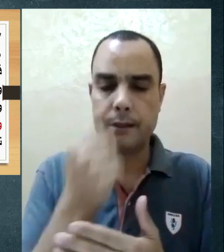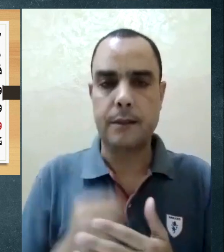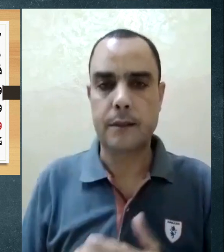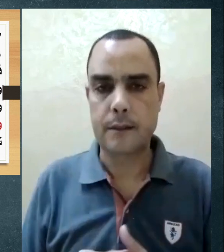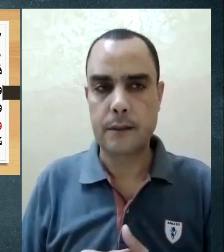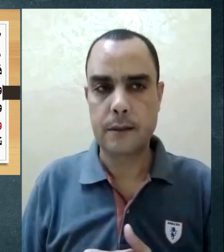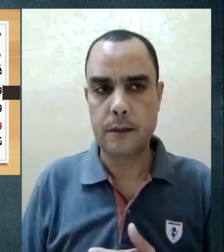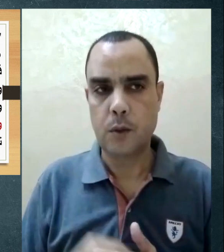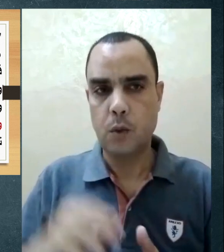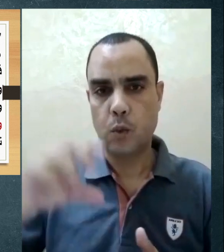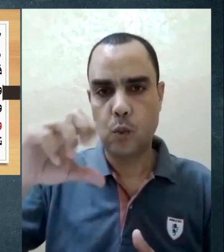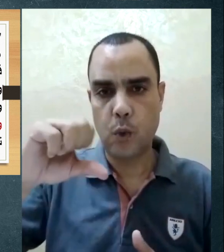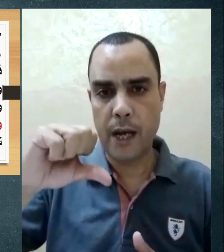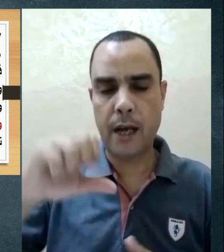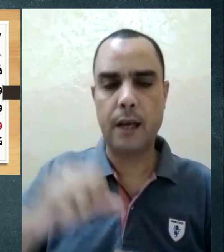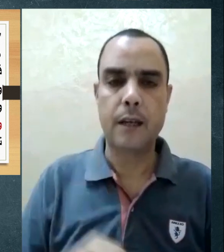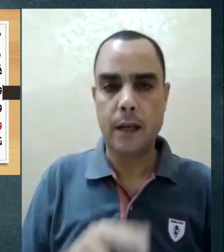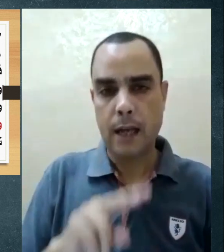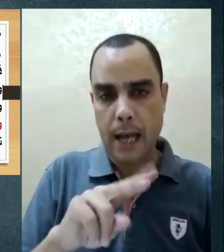التجديد